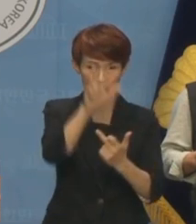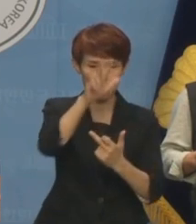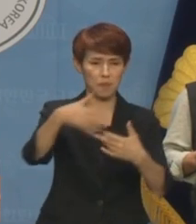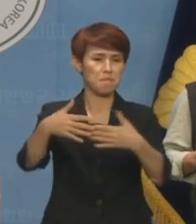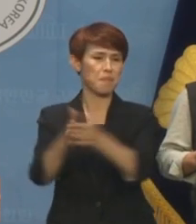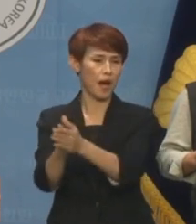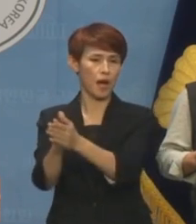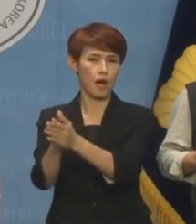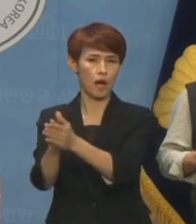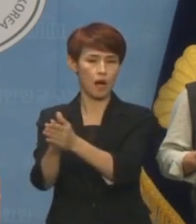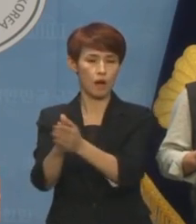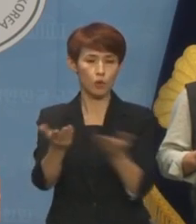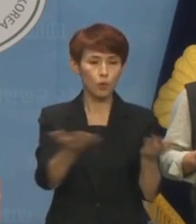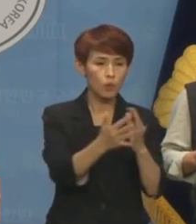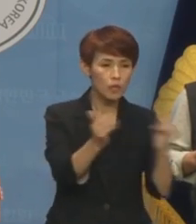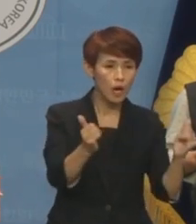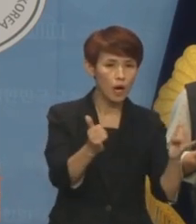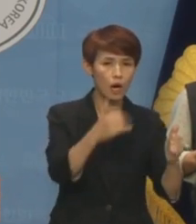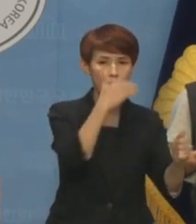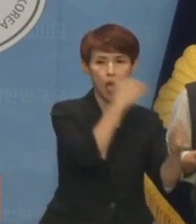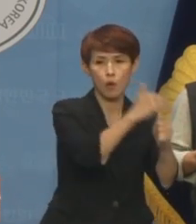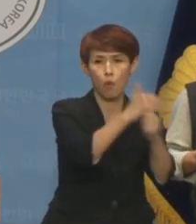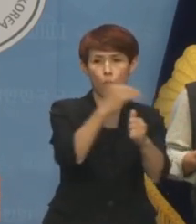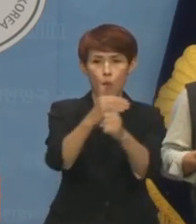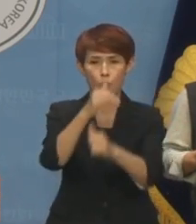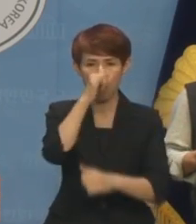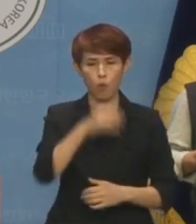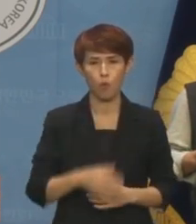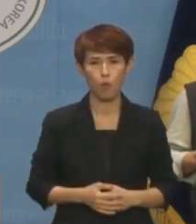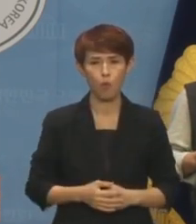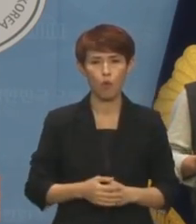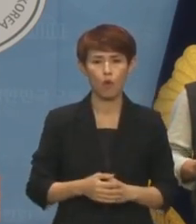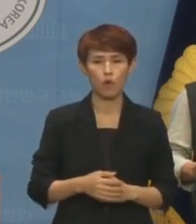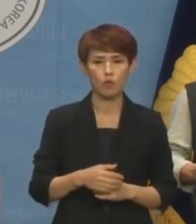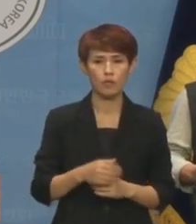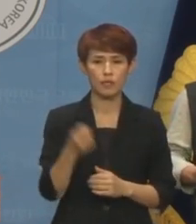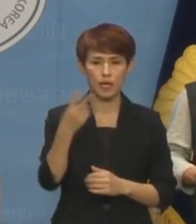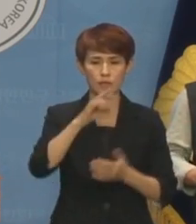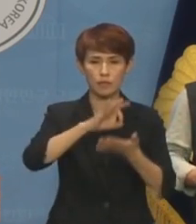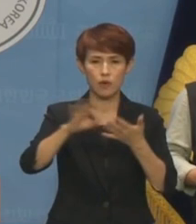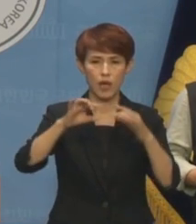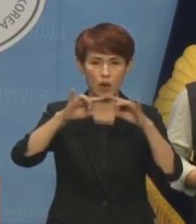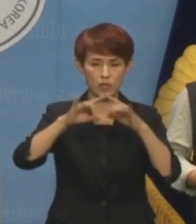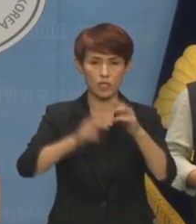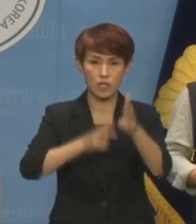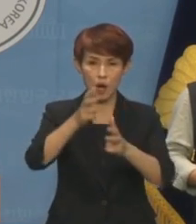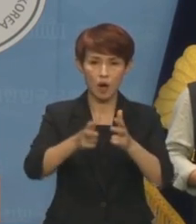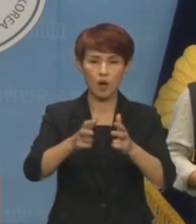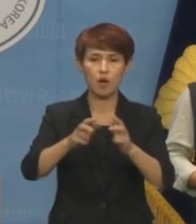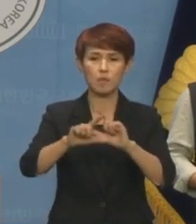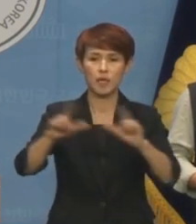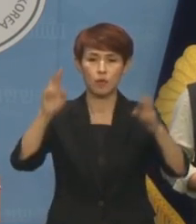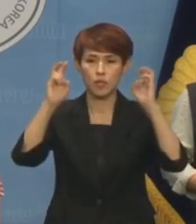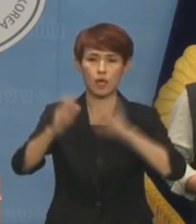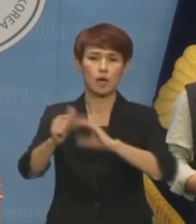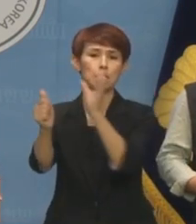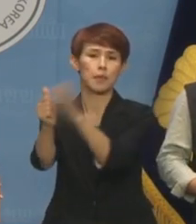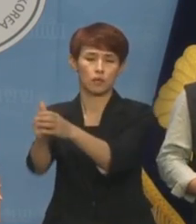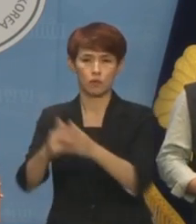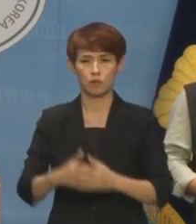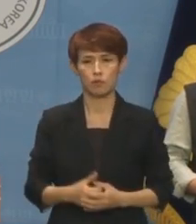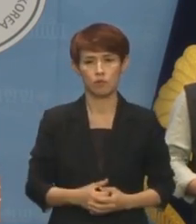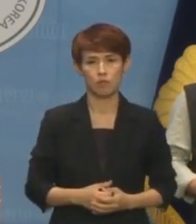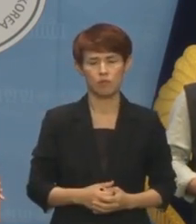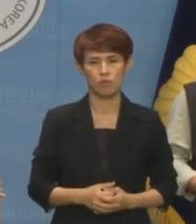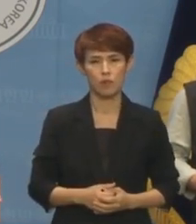하면서 노동자들을 해고로 내몰고 재생에너지 사업들은 민간 자본에게 내맡기고 있습니다.